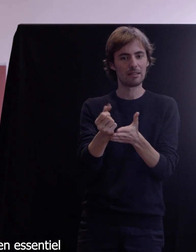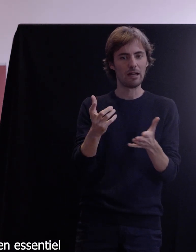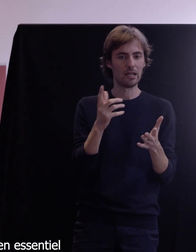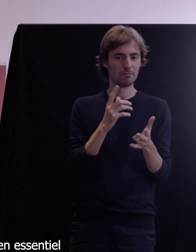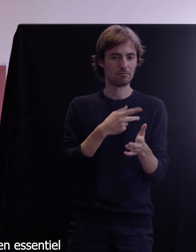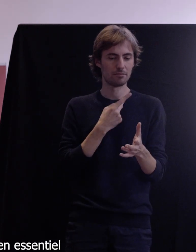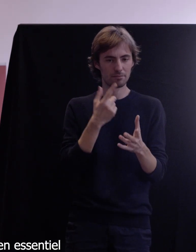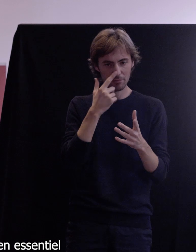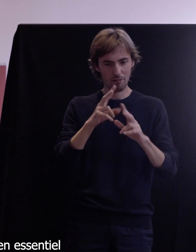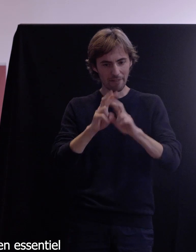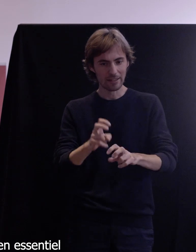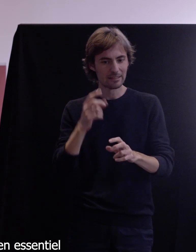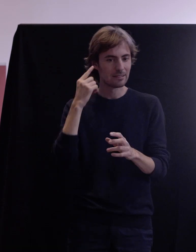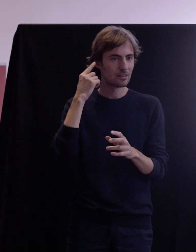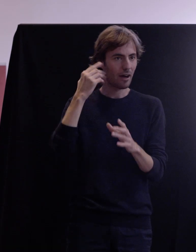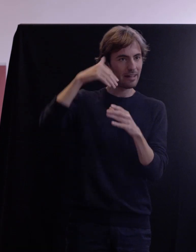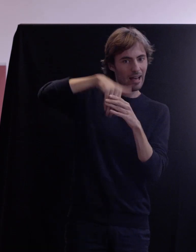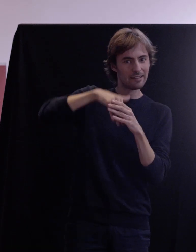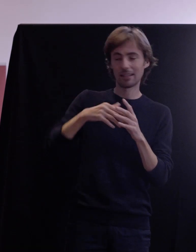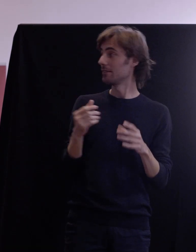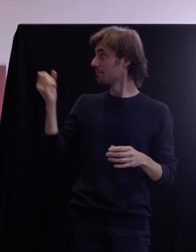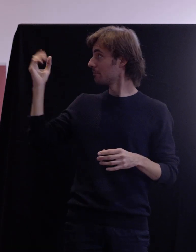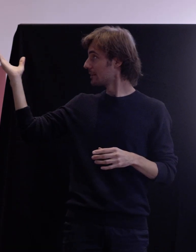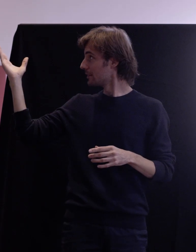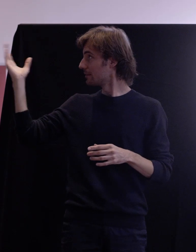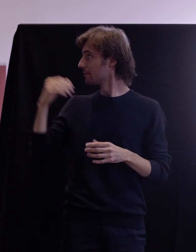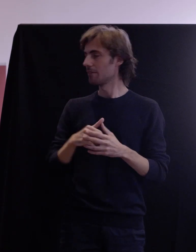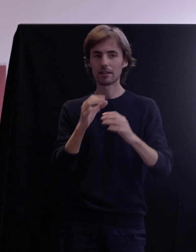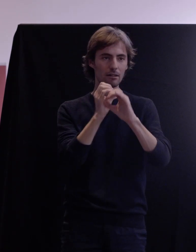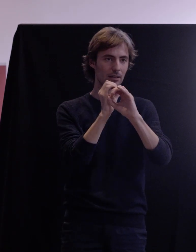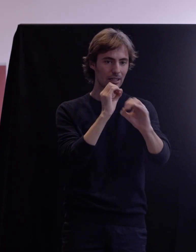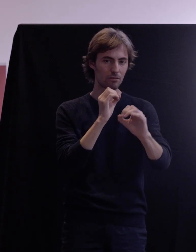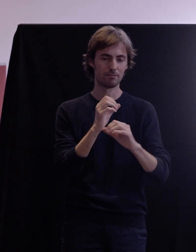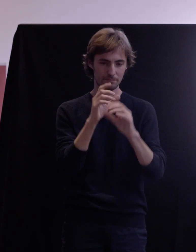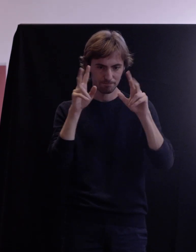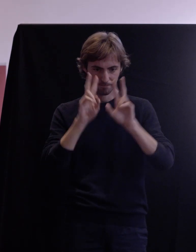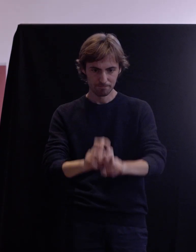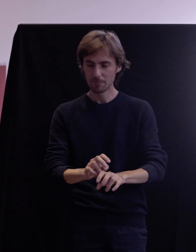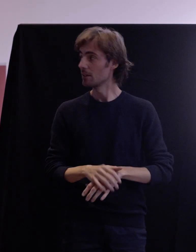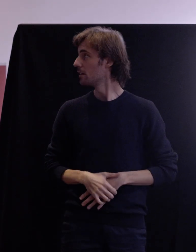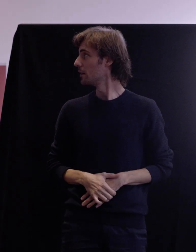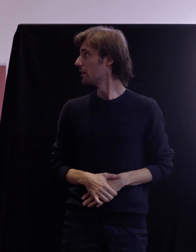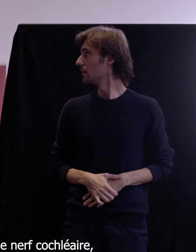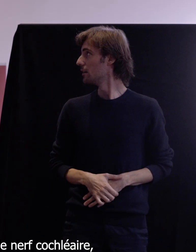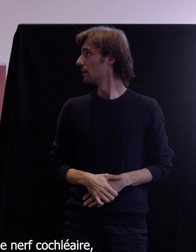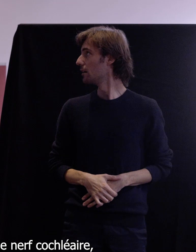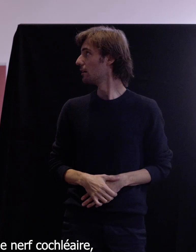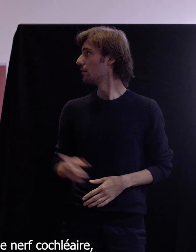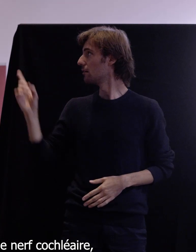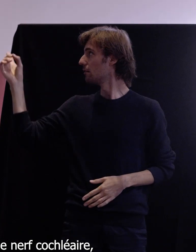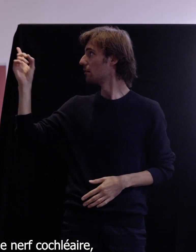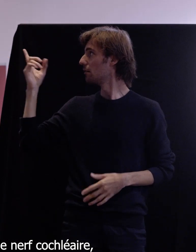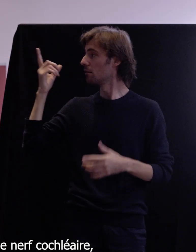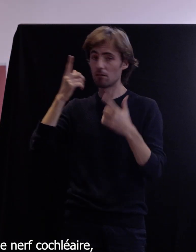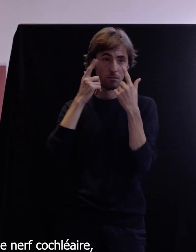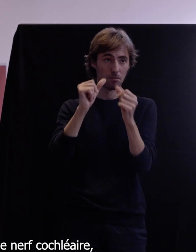pour analyser l'oreille interne et ces fameux canaux. Et là, vous voyez bien aussi, là, on voit bien,